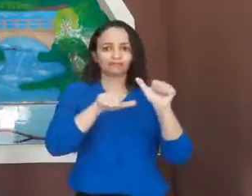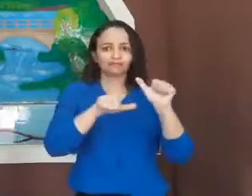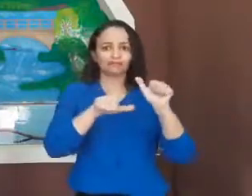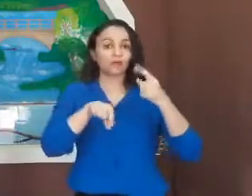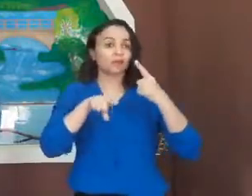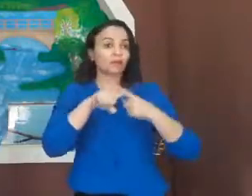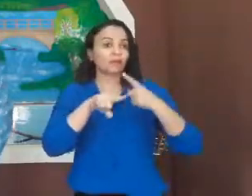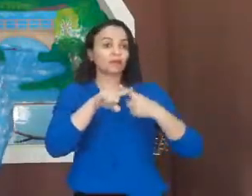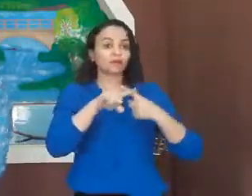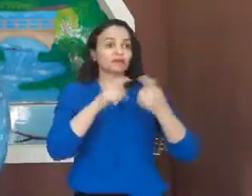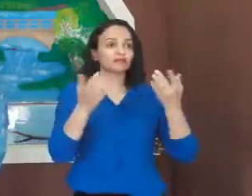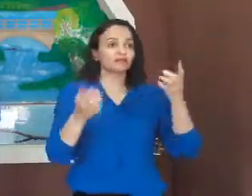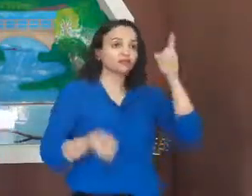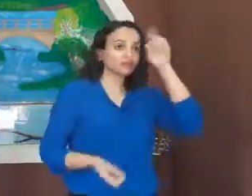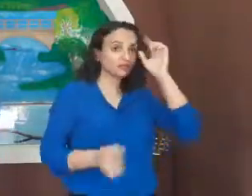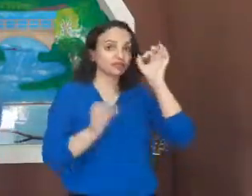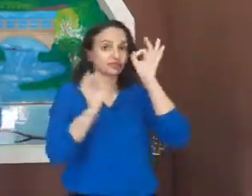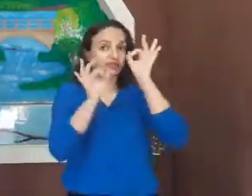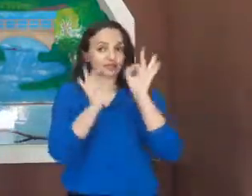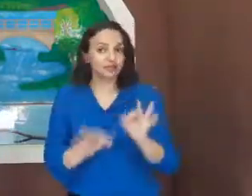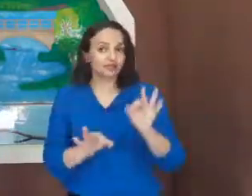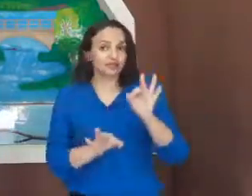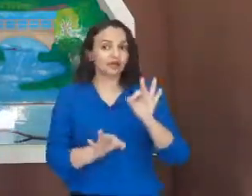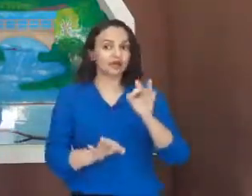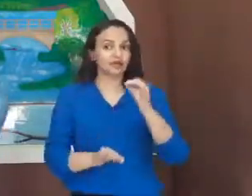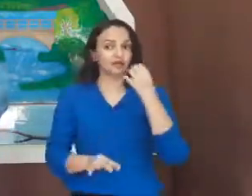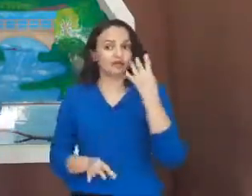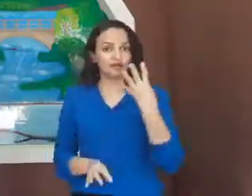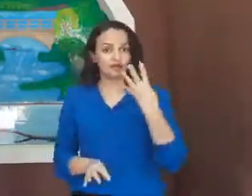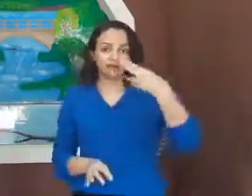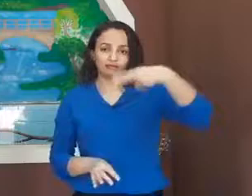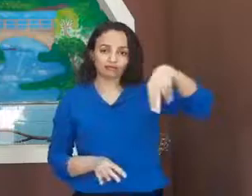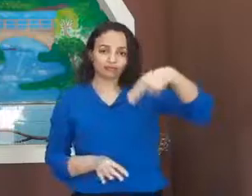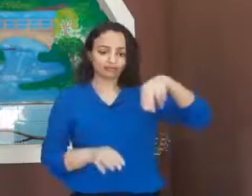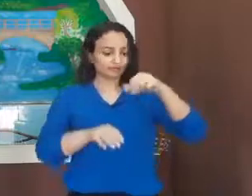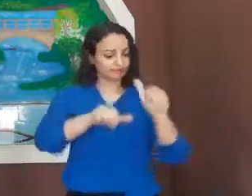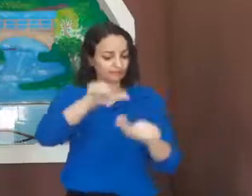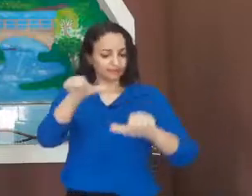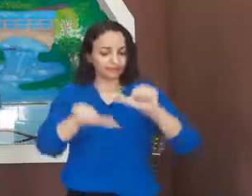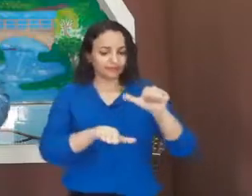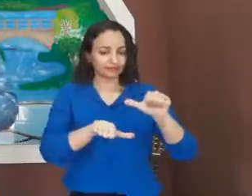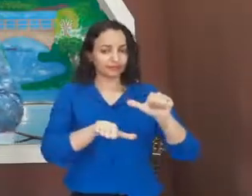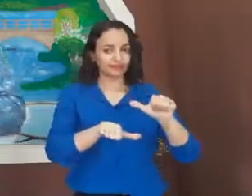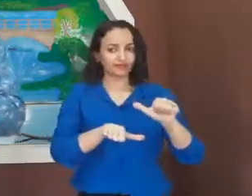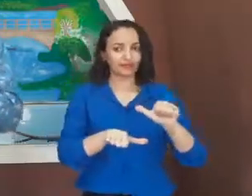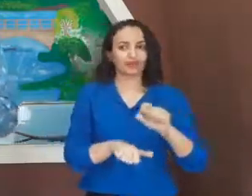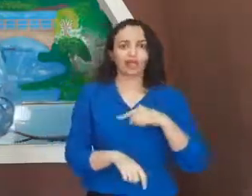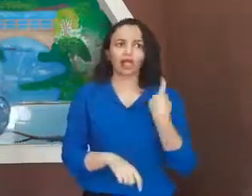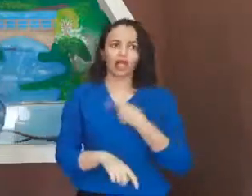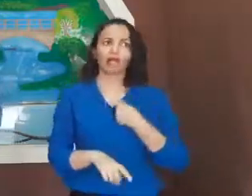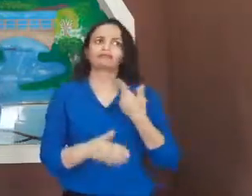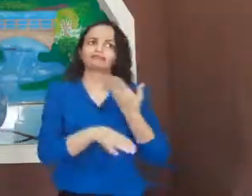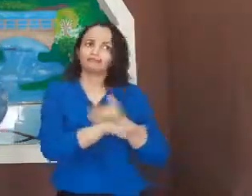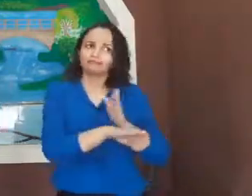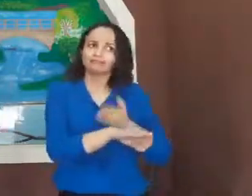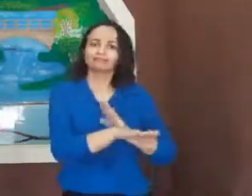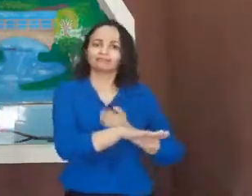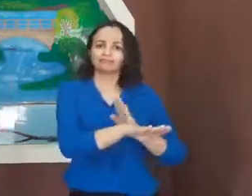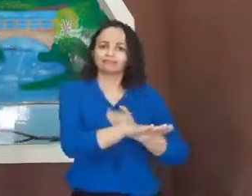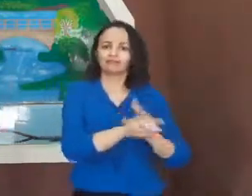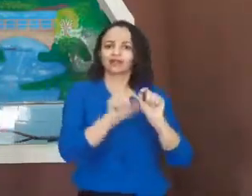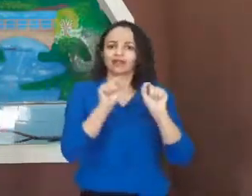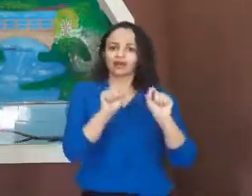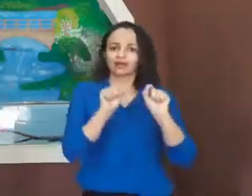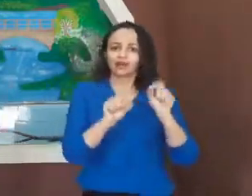não me engano, no dia 4 de novembro. E isso é um exercício para realmente